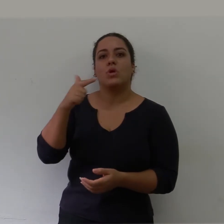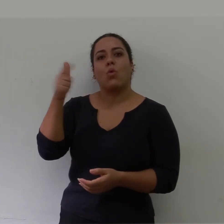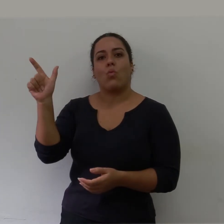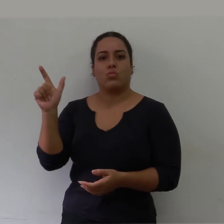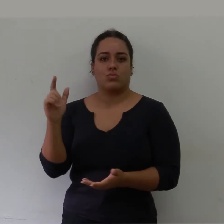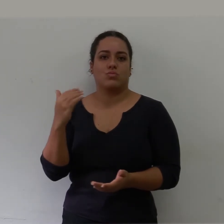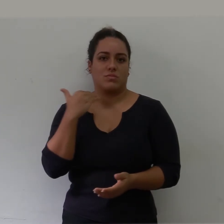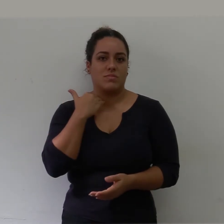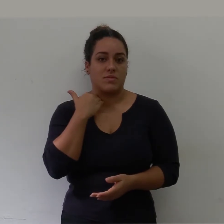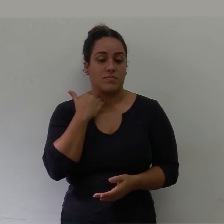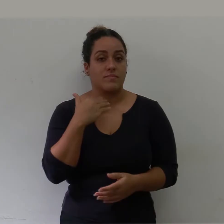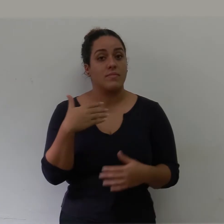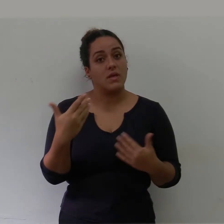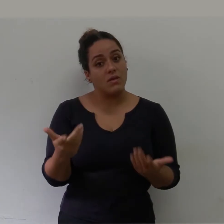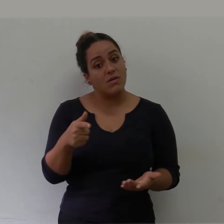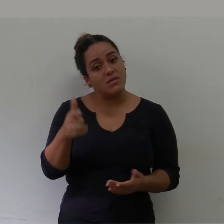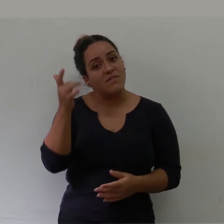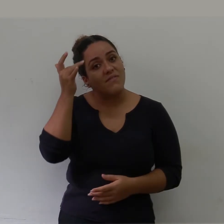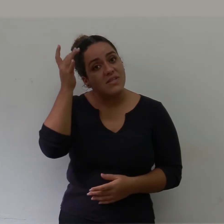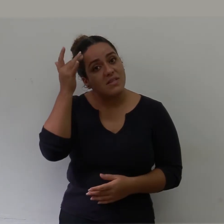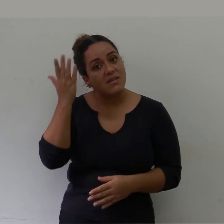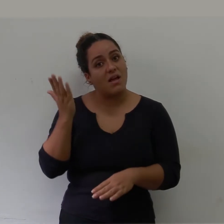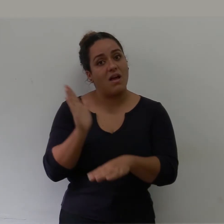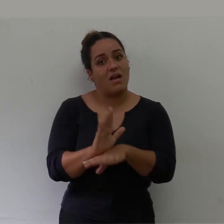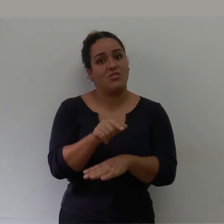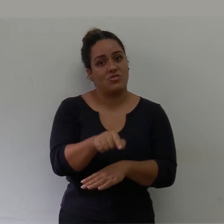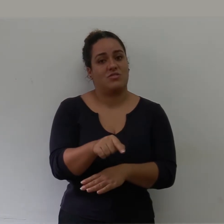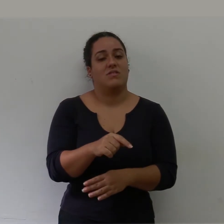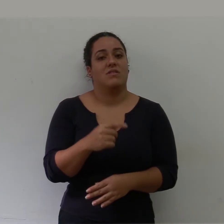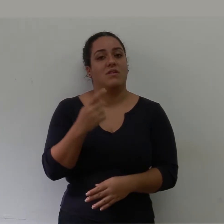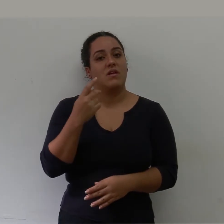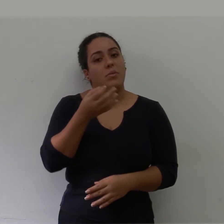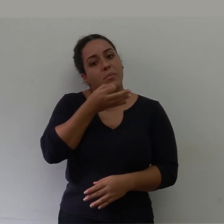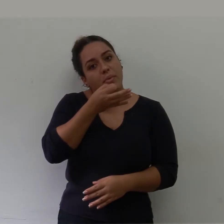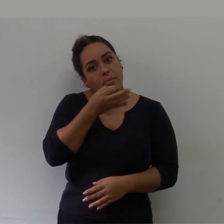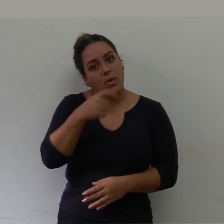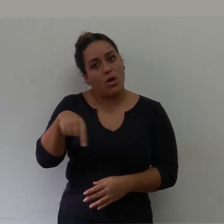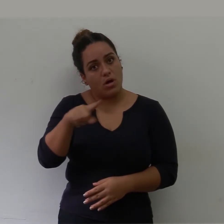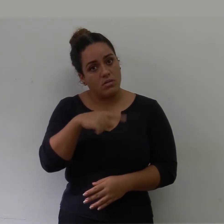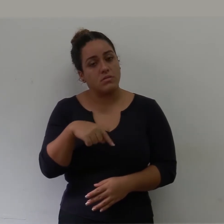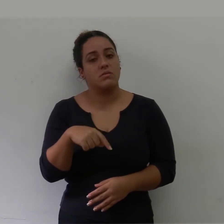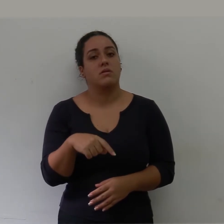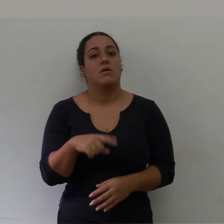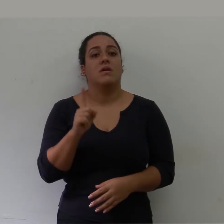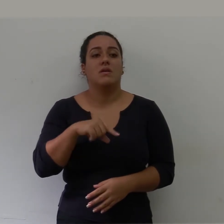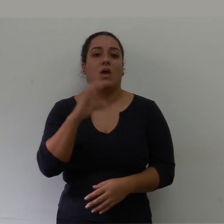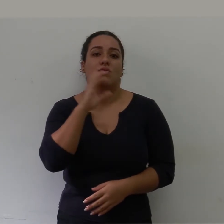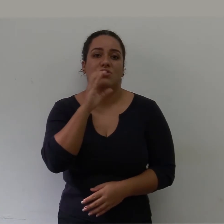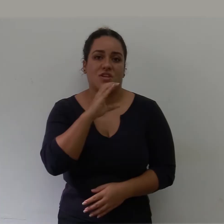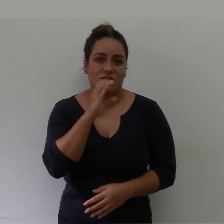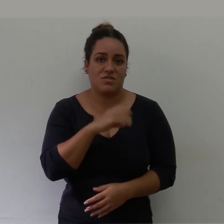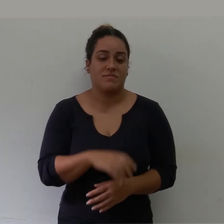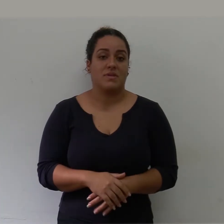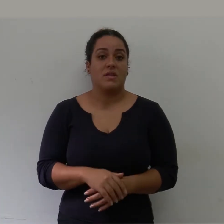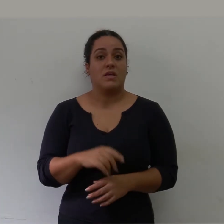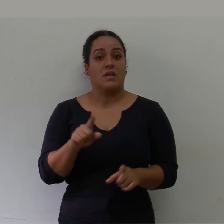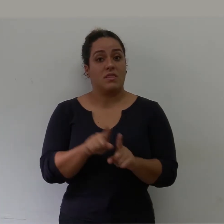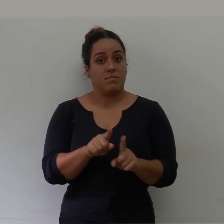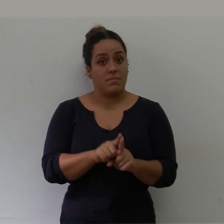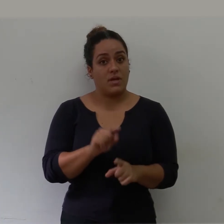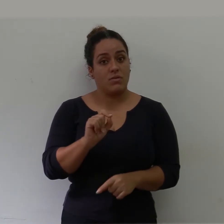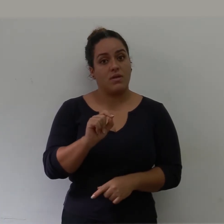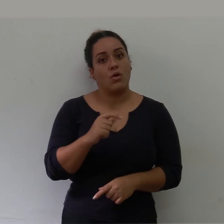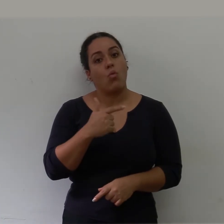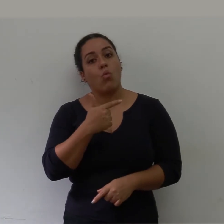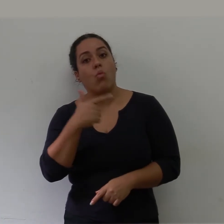mercado. Isso é uma facilidade que foi proposta e que é vigente. O outro